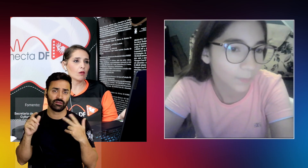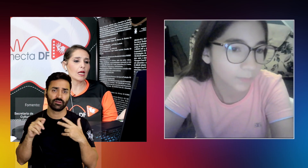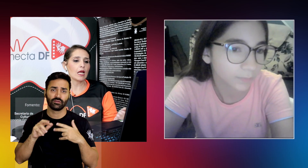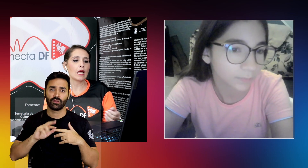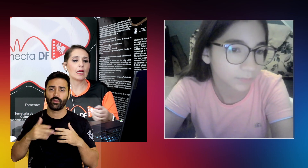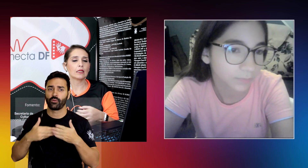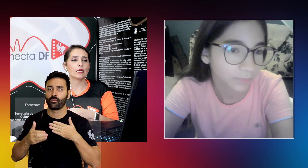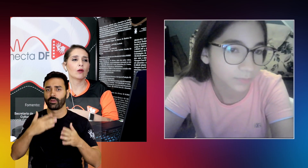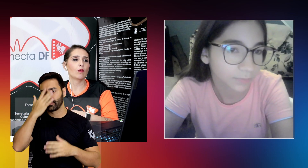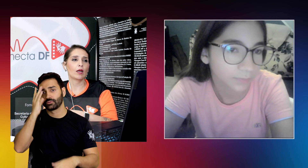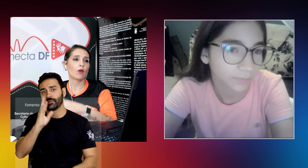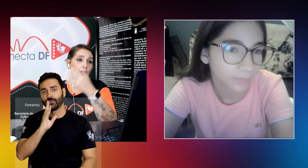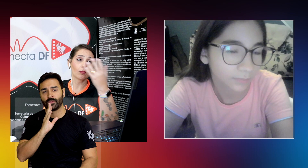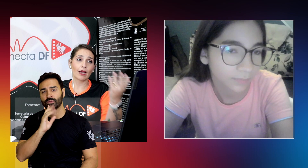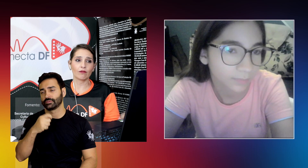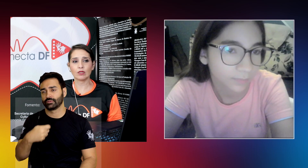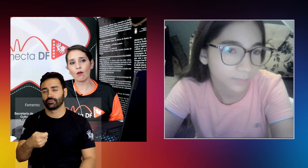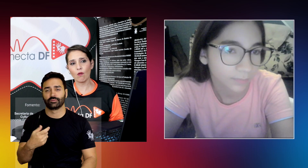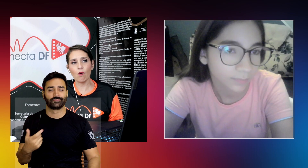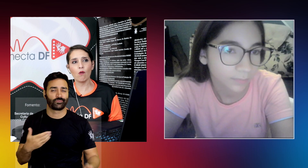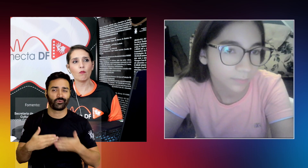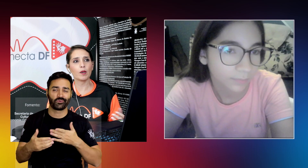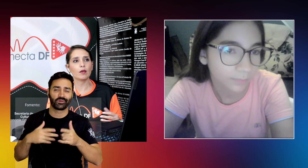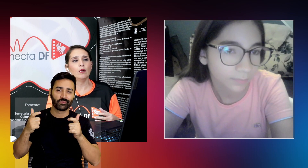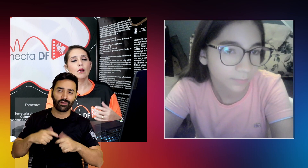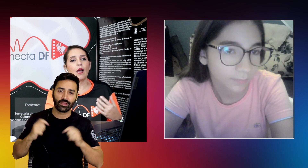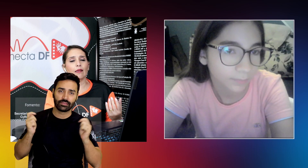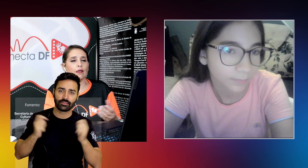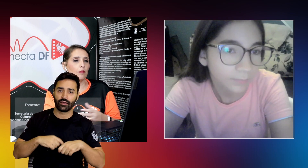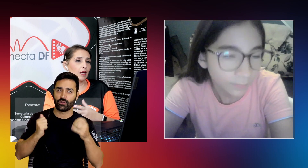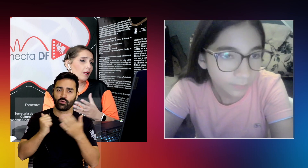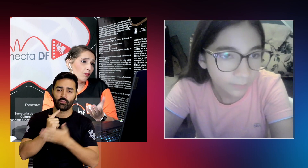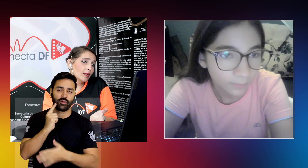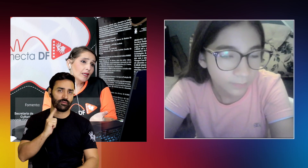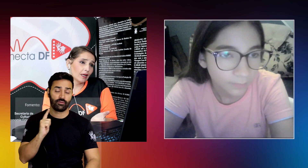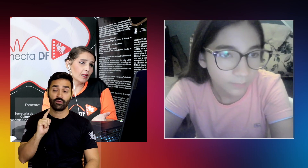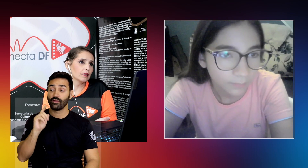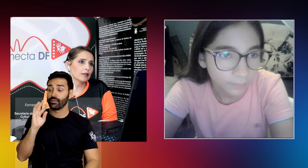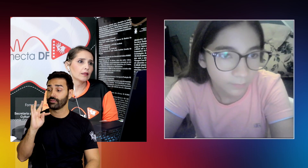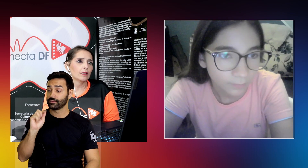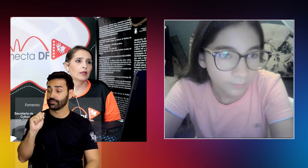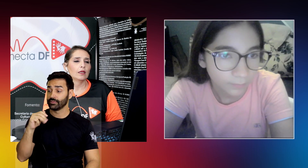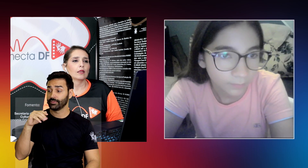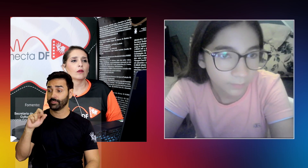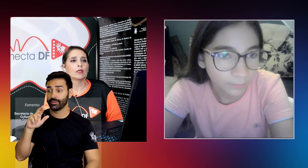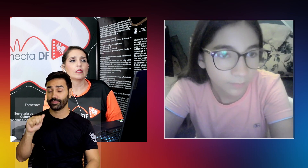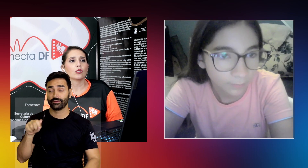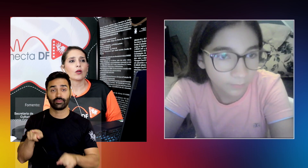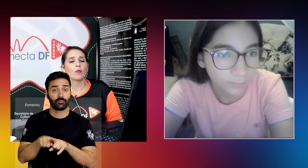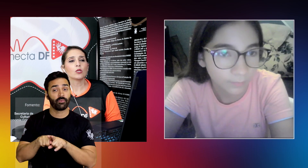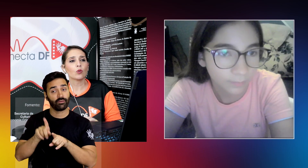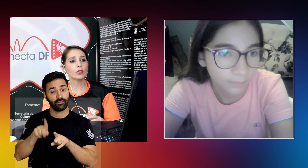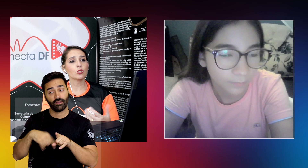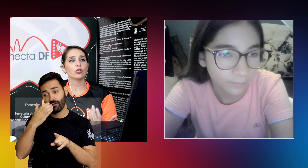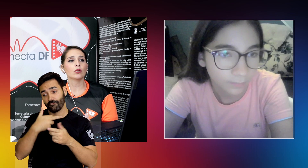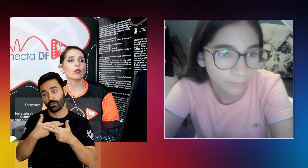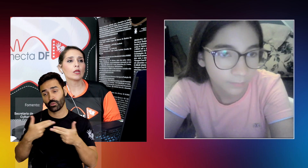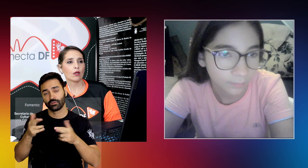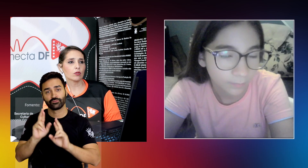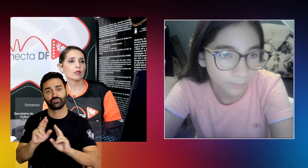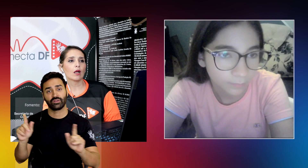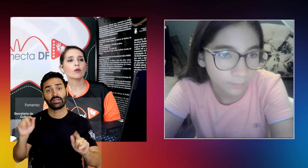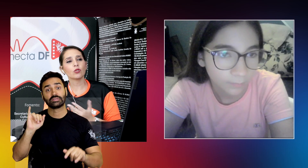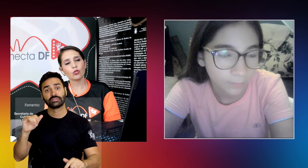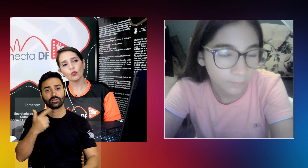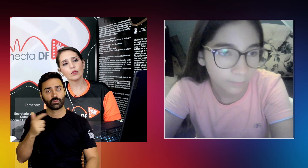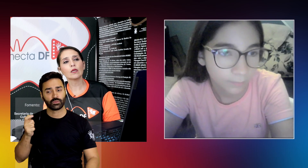pessoa que conhece, não é qualquer lugar que você compra. A tâmara é uma delas. Então, assim, geralmente, quando a gente não tem